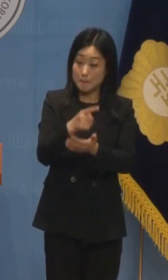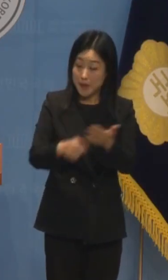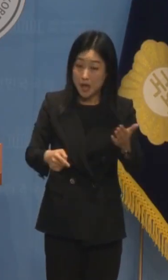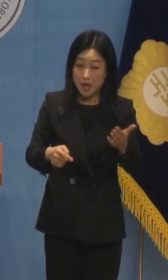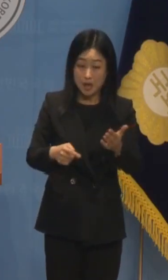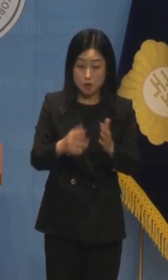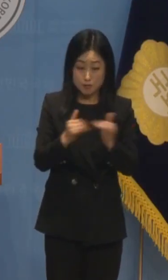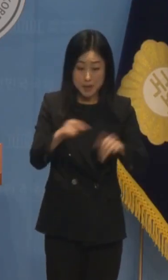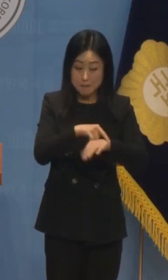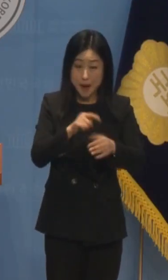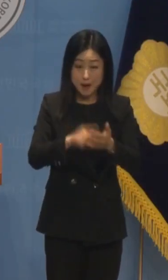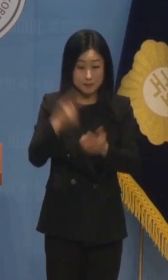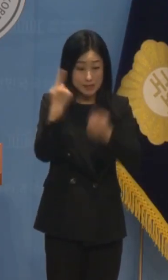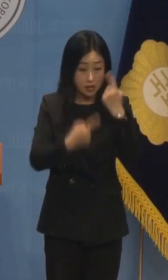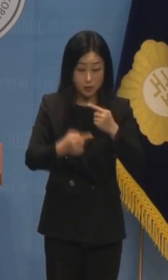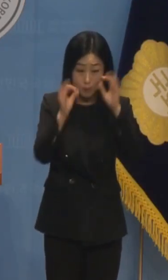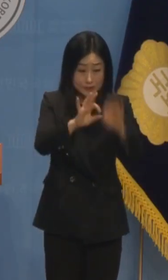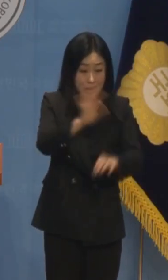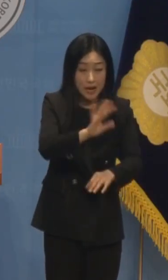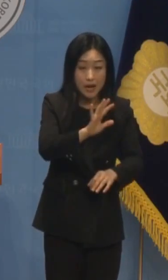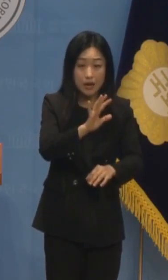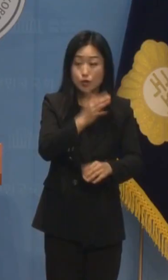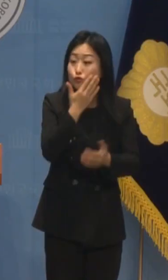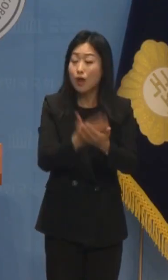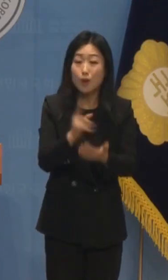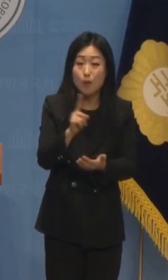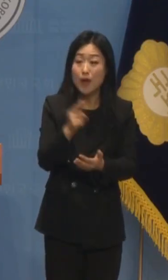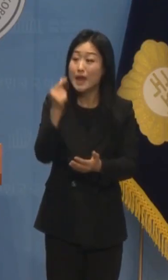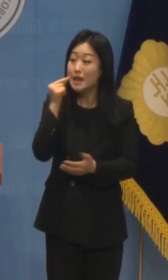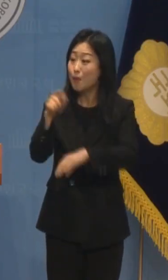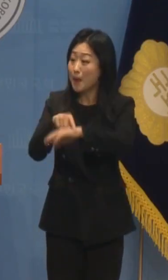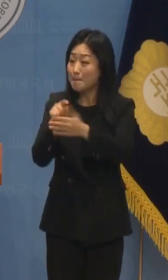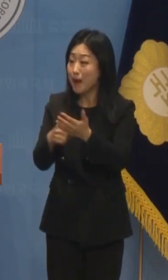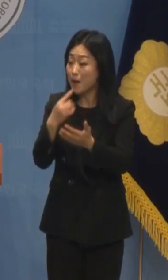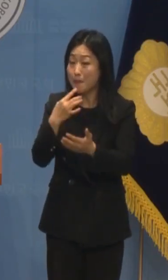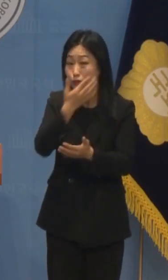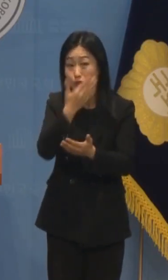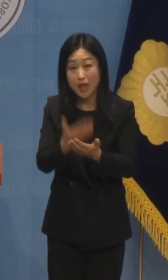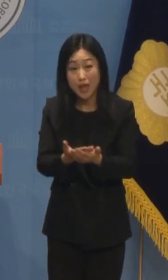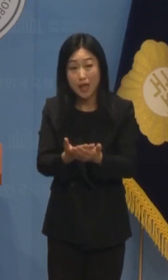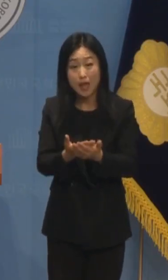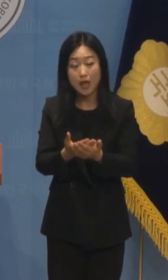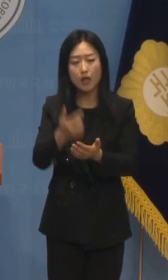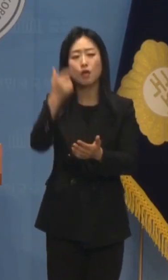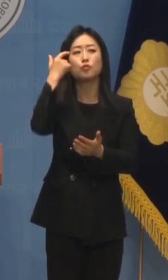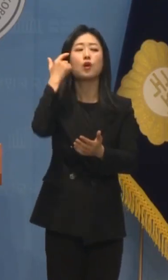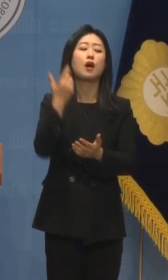보이지 않습니까? 여전히 중요한 것은 일본의 마음이란 말입니까?